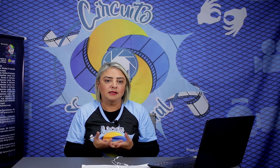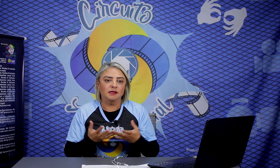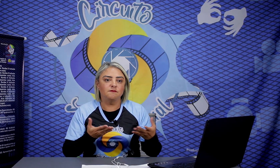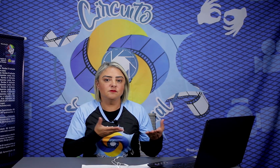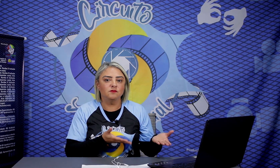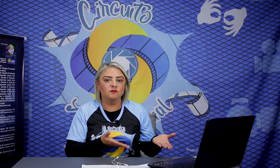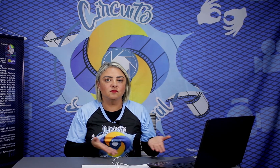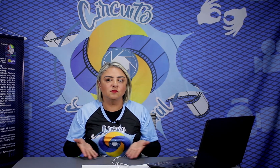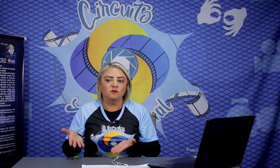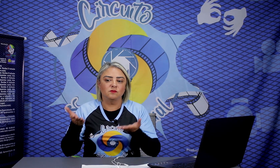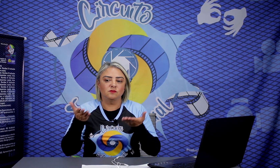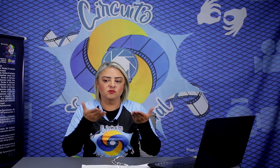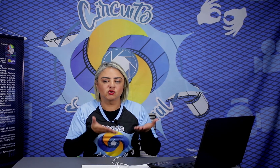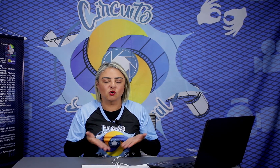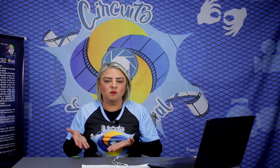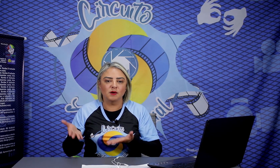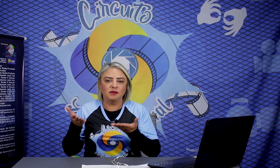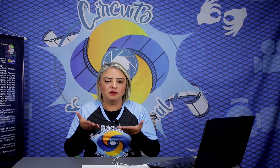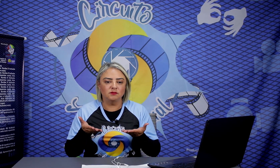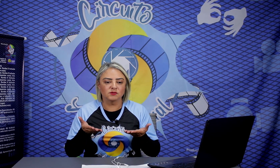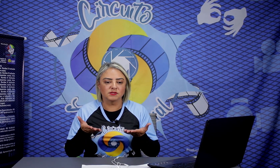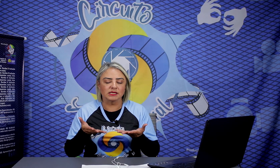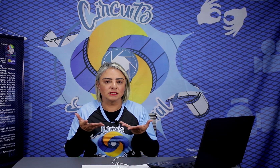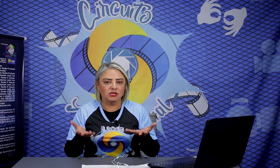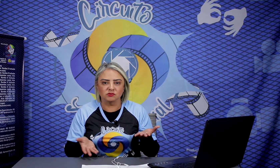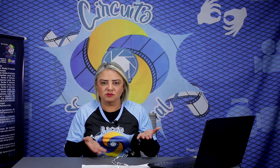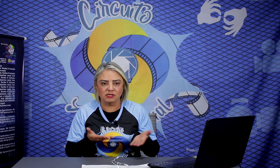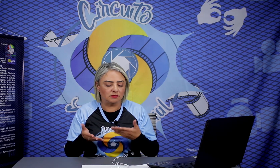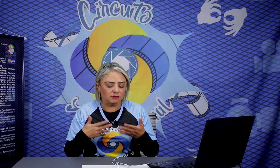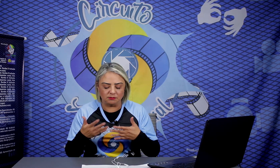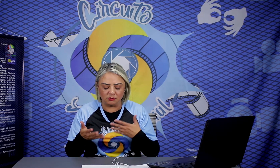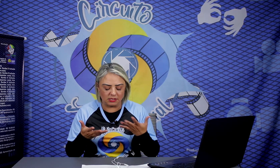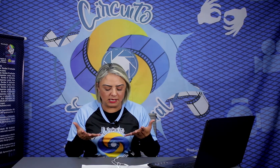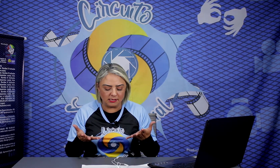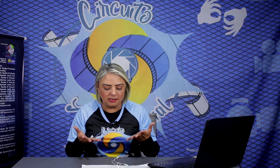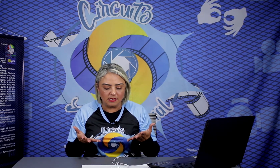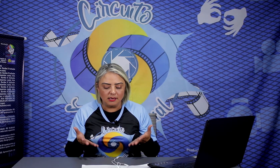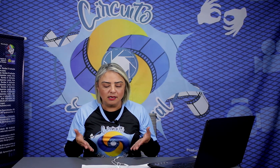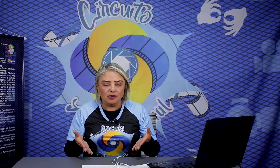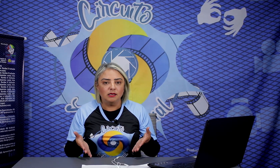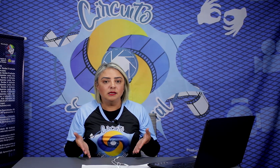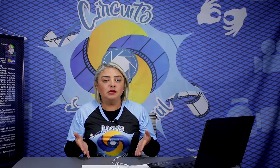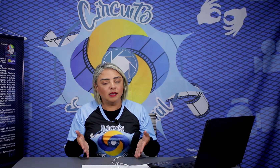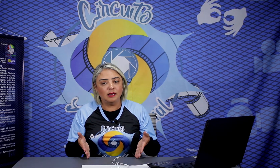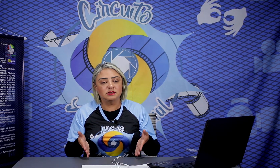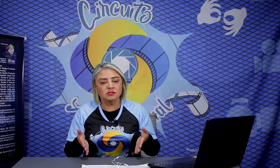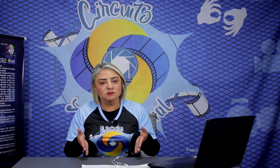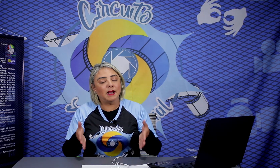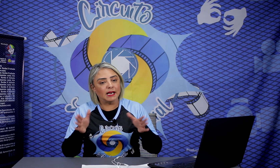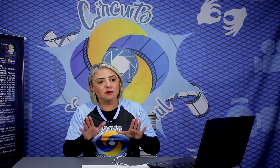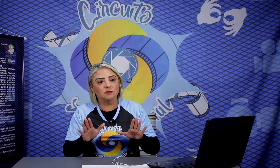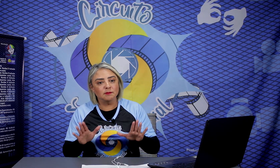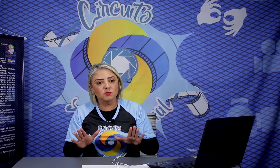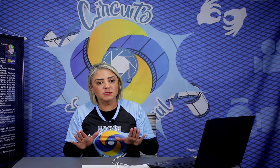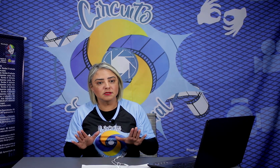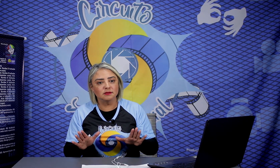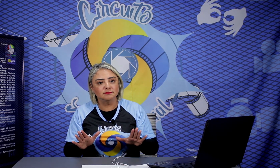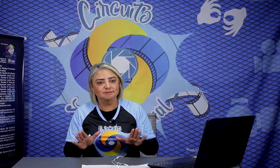Teve um show aí, um sertanejo, não sei, não lembro quem, que eles pararam a música